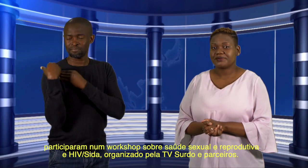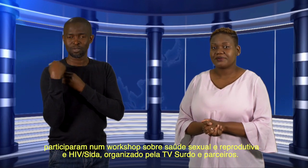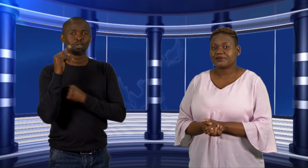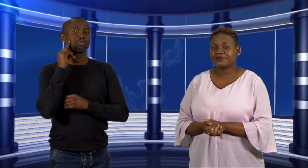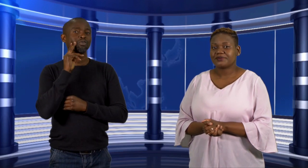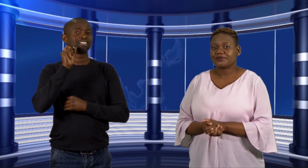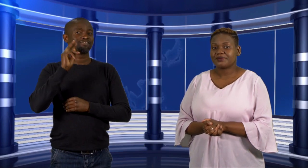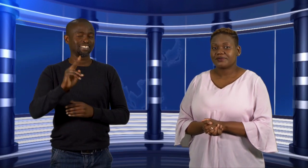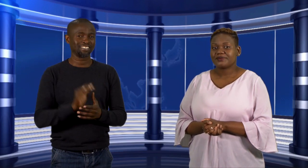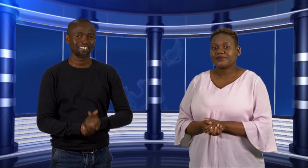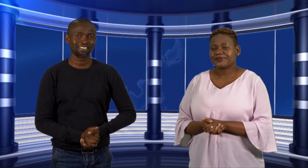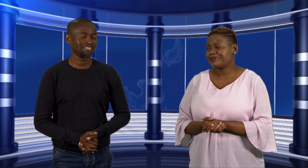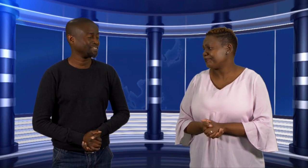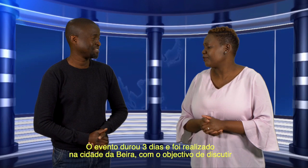parceiros.